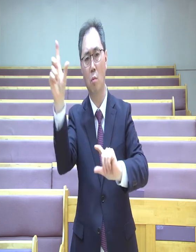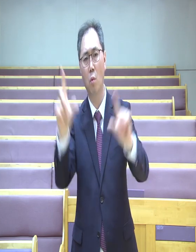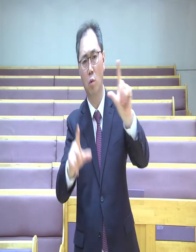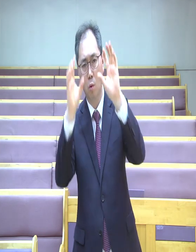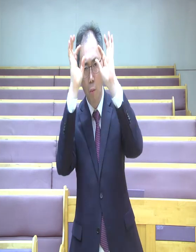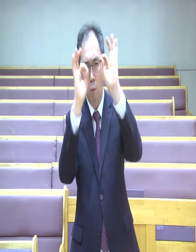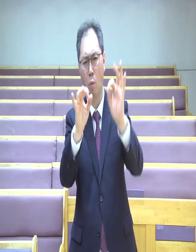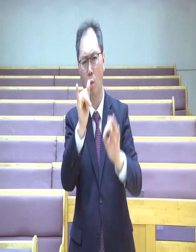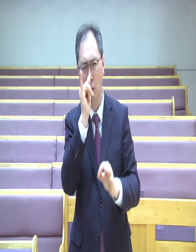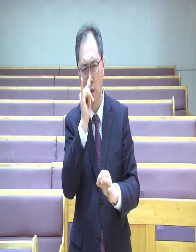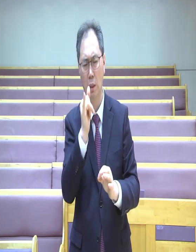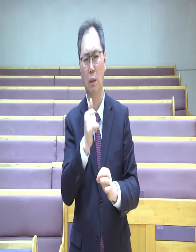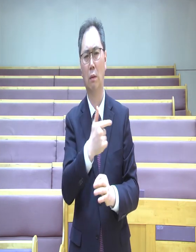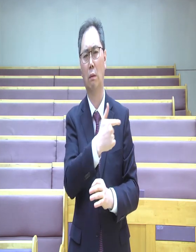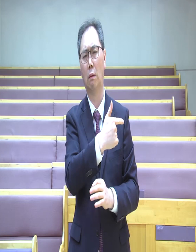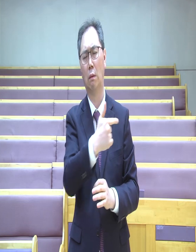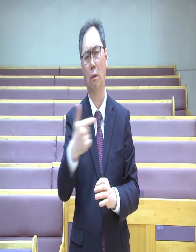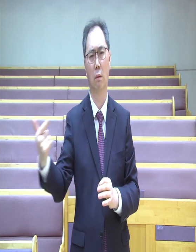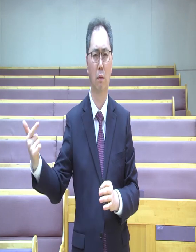막힌 운명입니까?